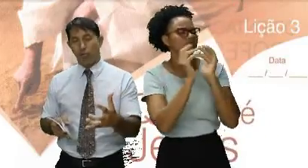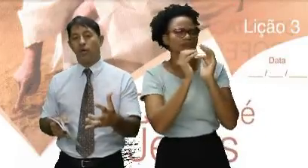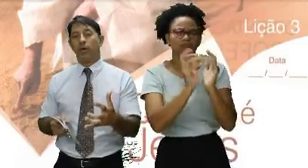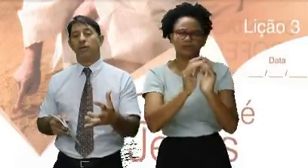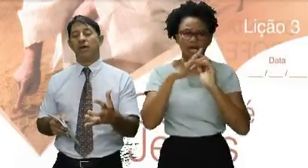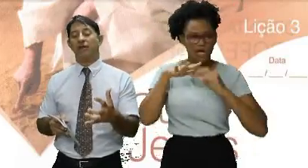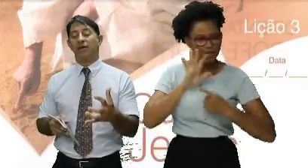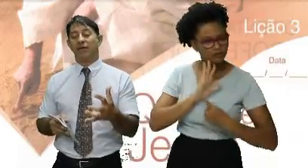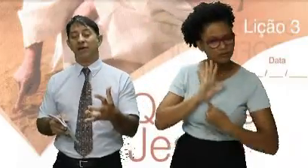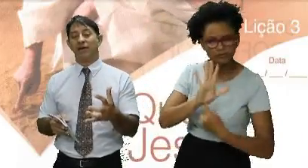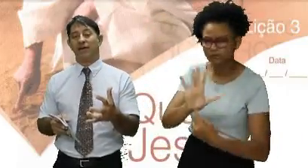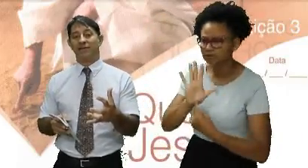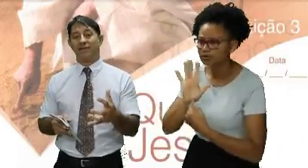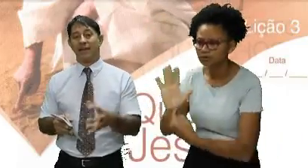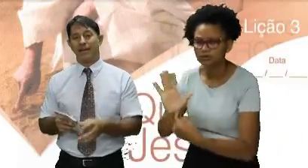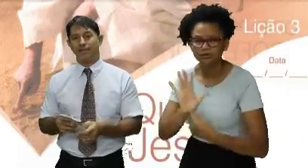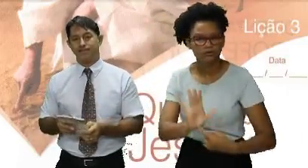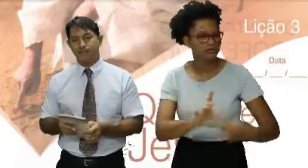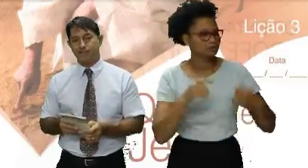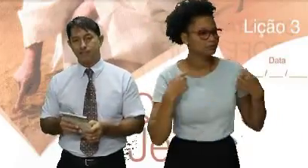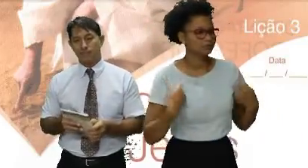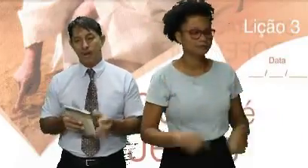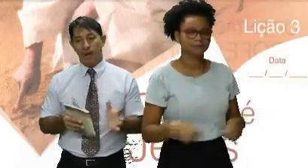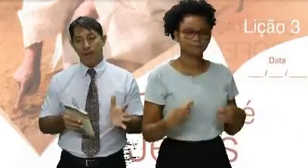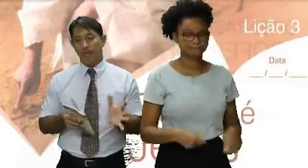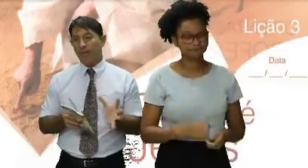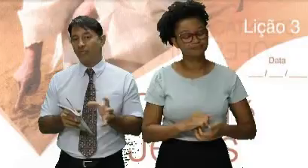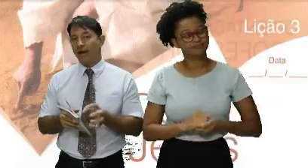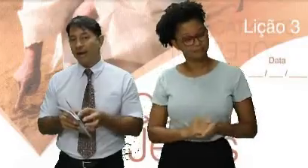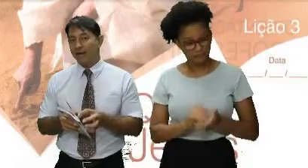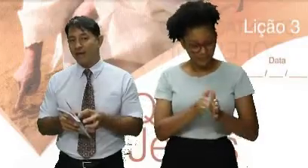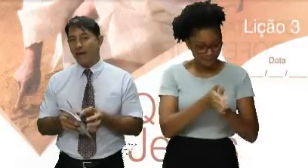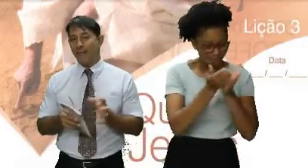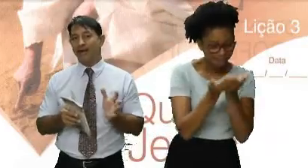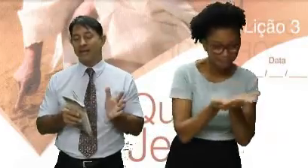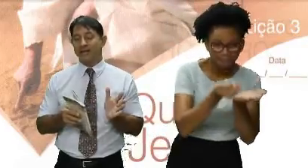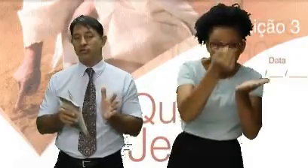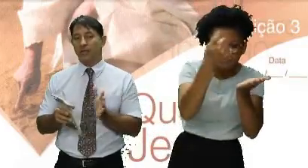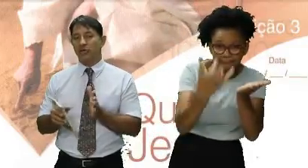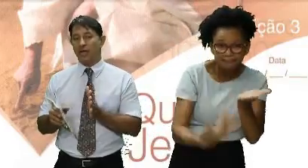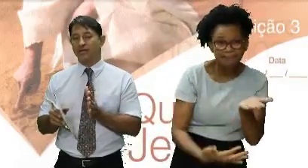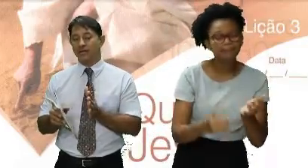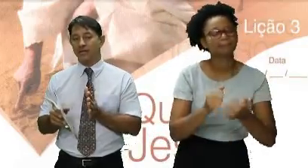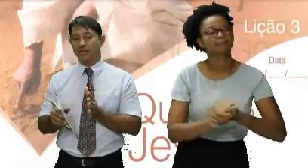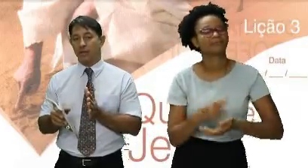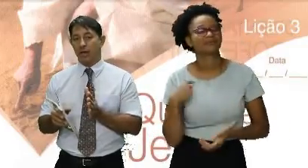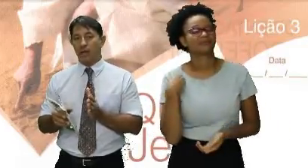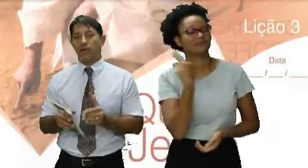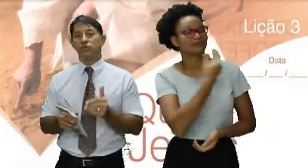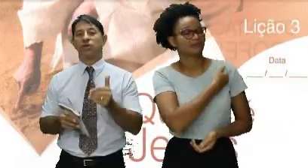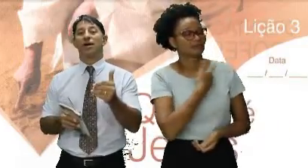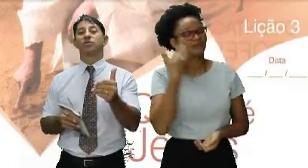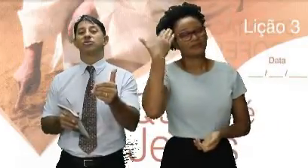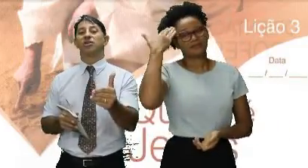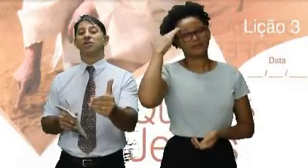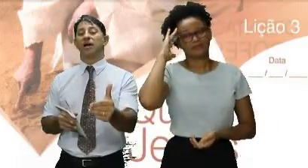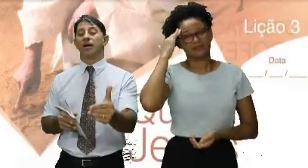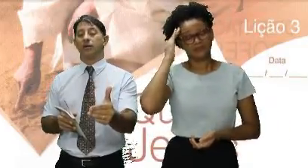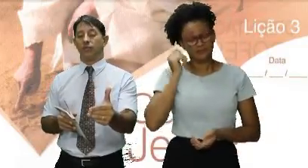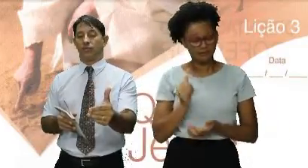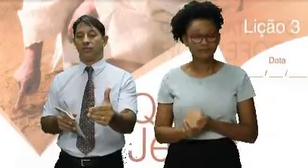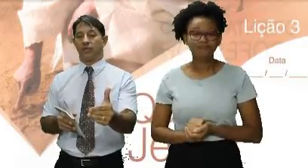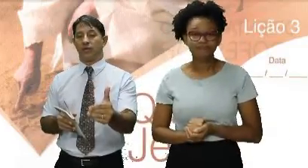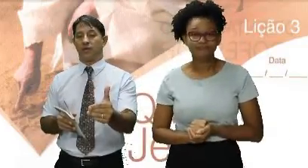mostrando como deveria ser, a Bíblia não vai relatar mais, a gente subentende-se isso. Então chega aos